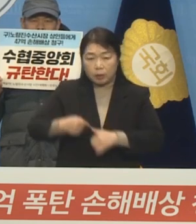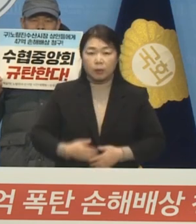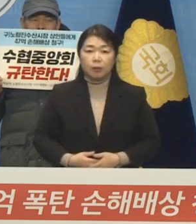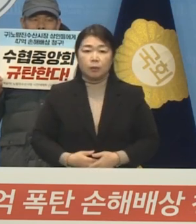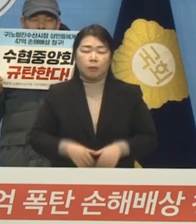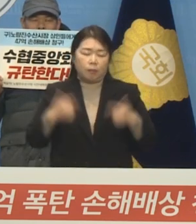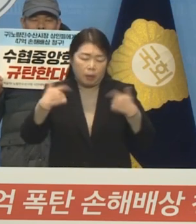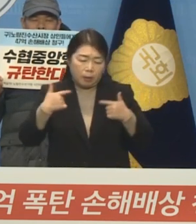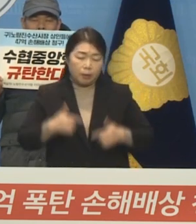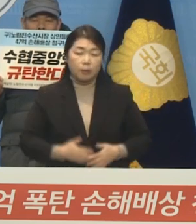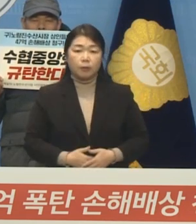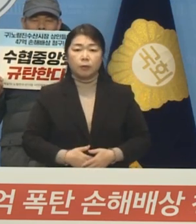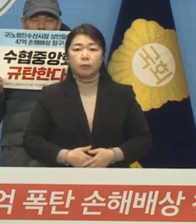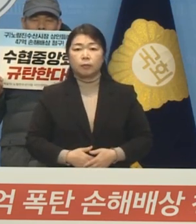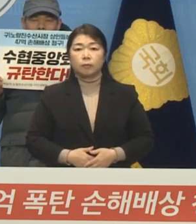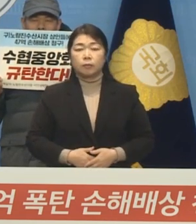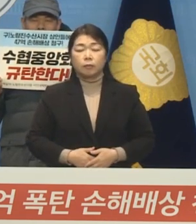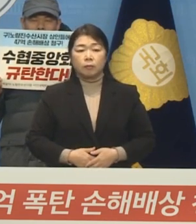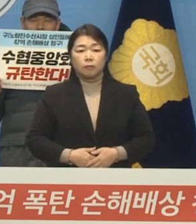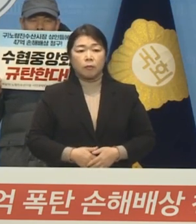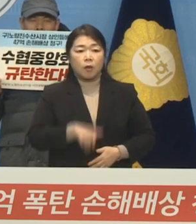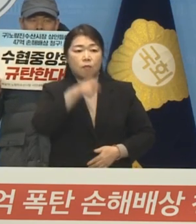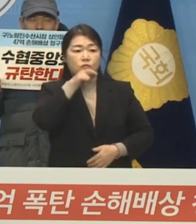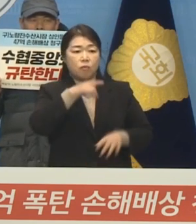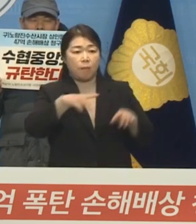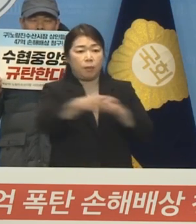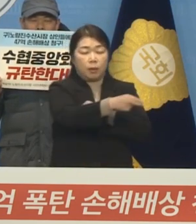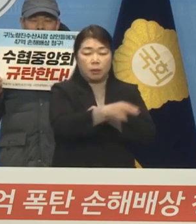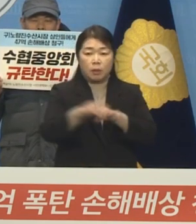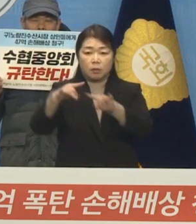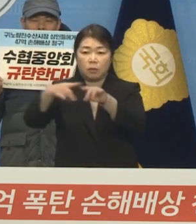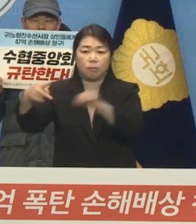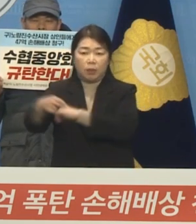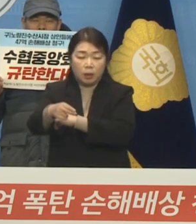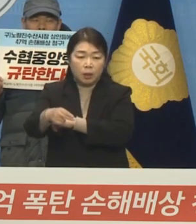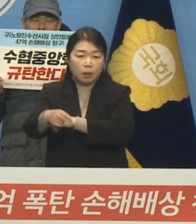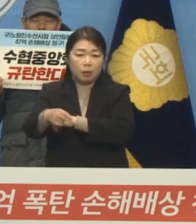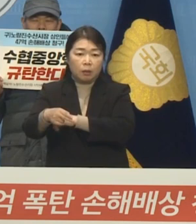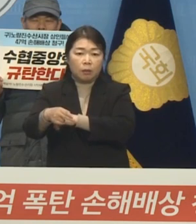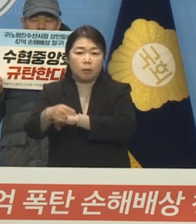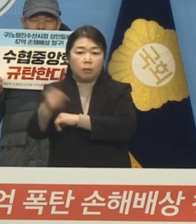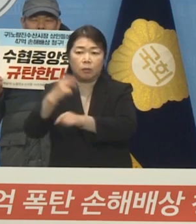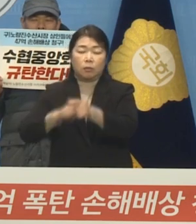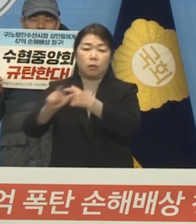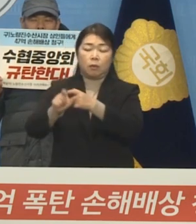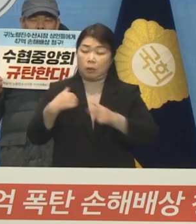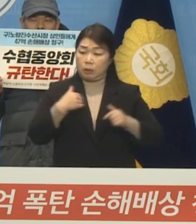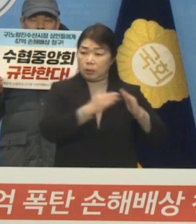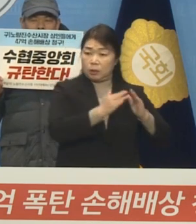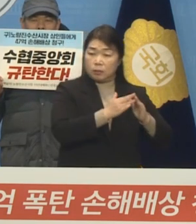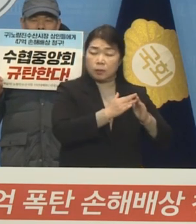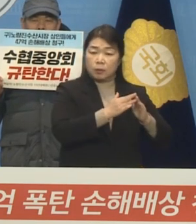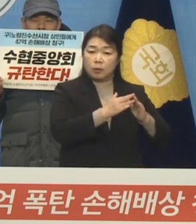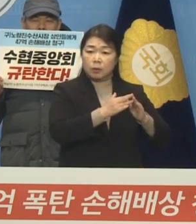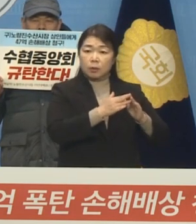됐었습니다. 이제 단전 단속까지 일어났고 이제 심지어는 저희 집이